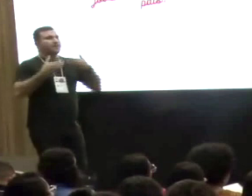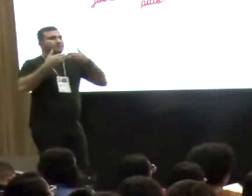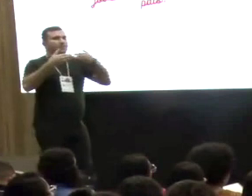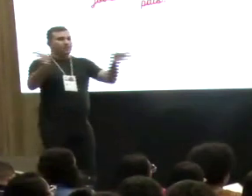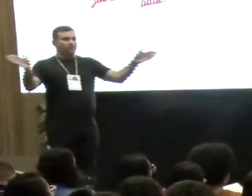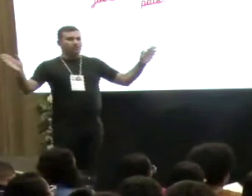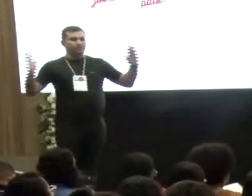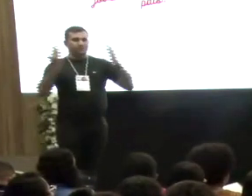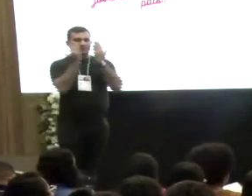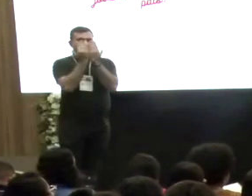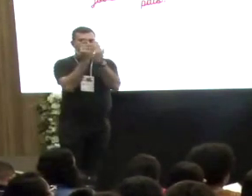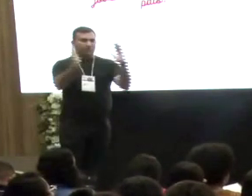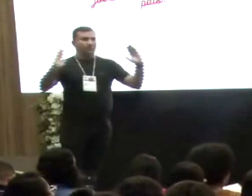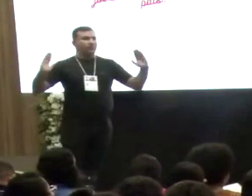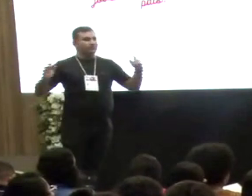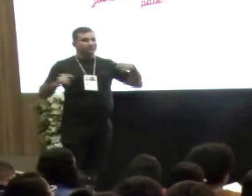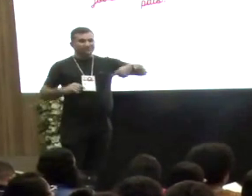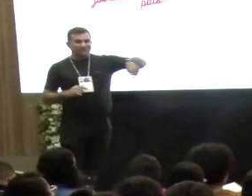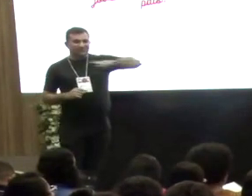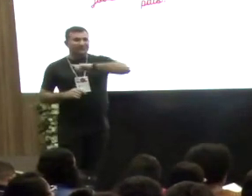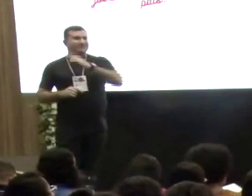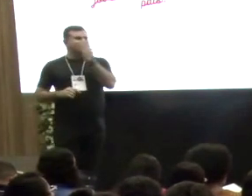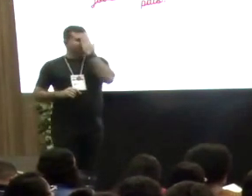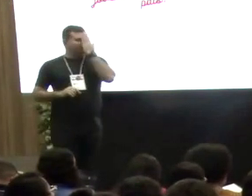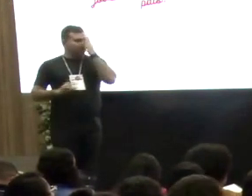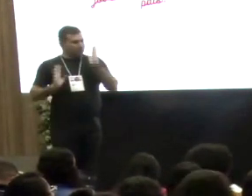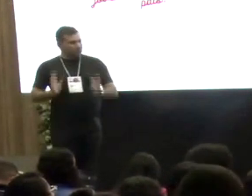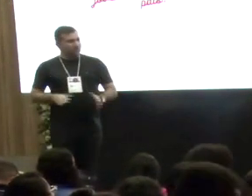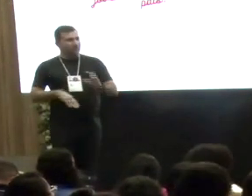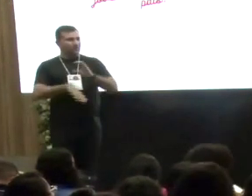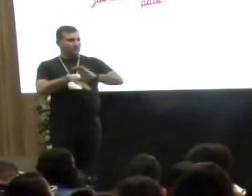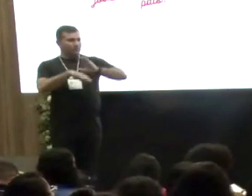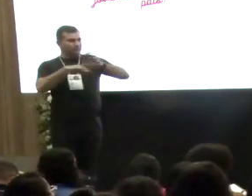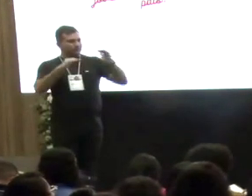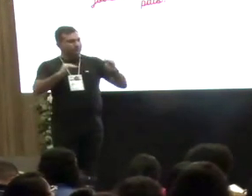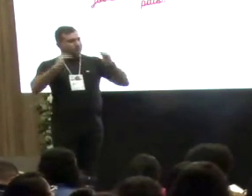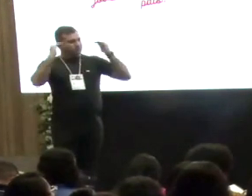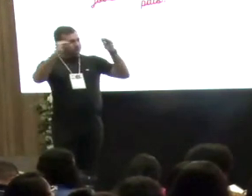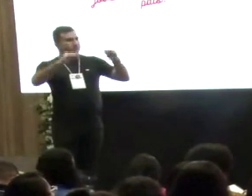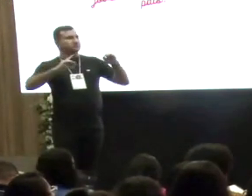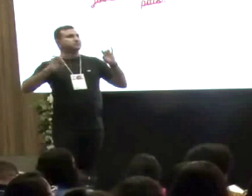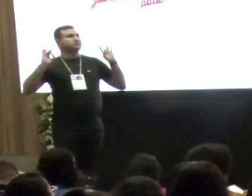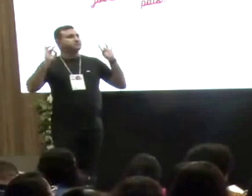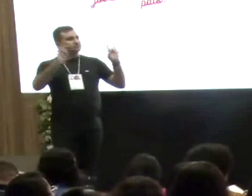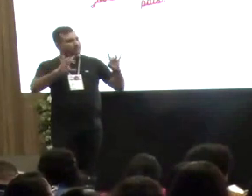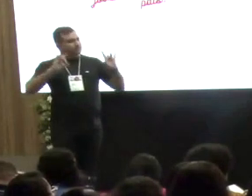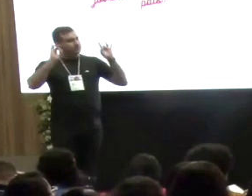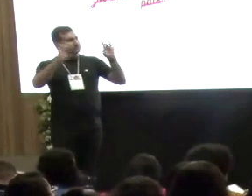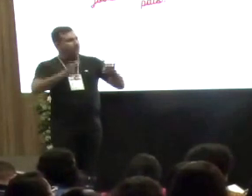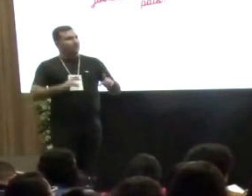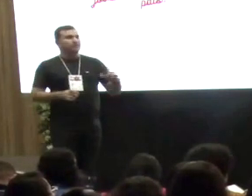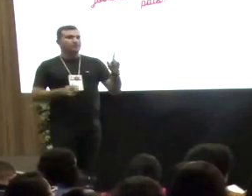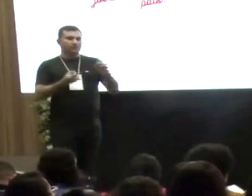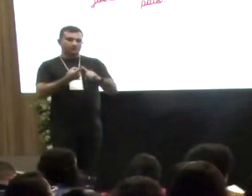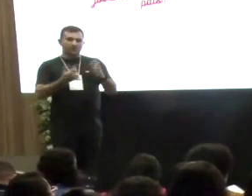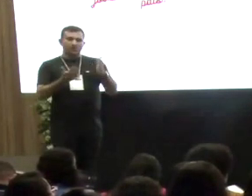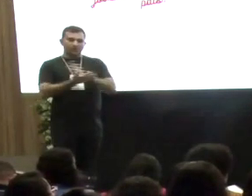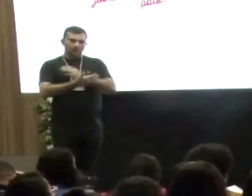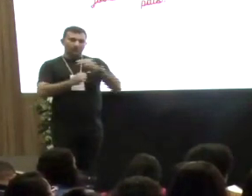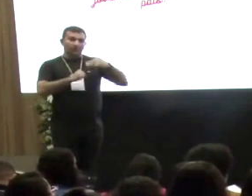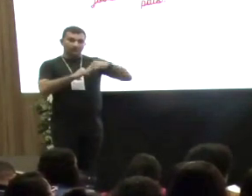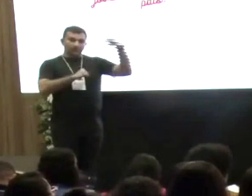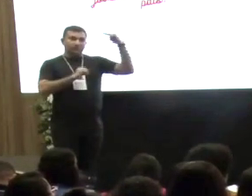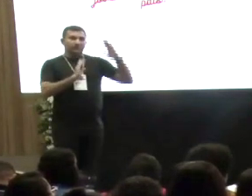Porque boa parte de vocês aqui já tem curso superior, é especialista e alguns já com mestrado.